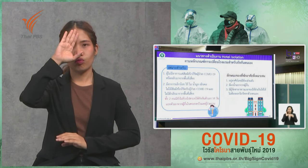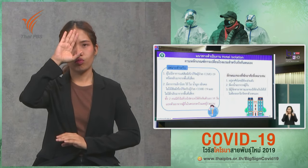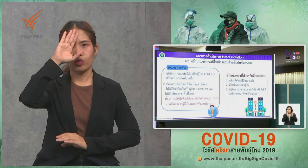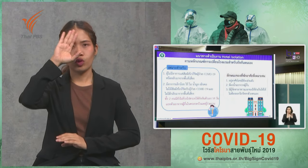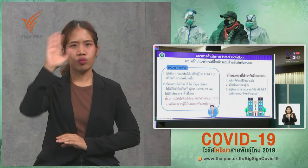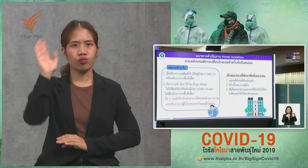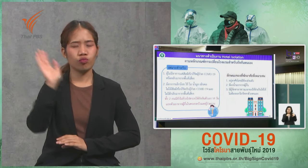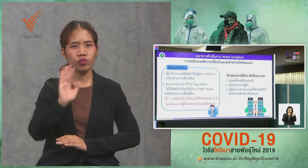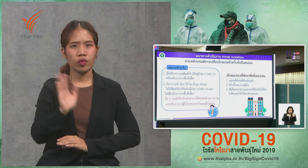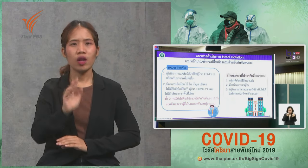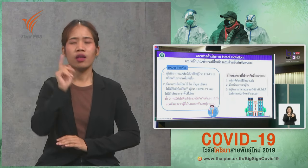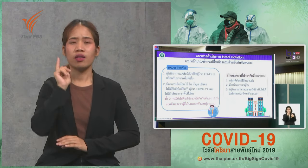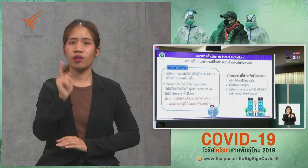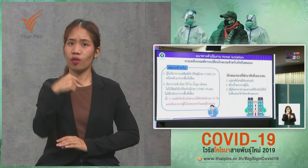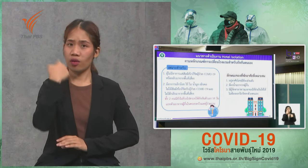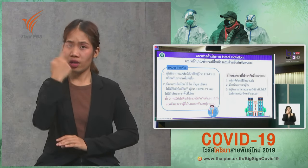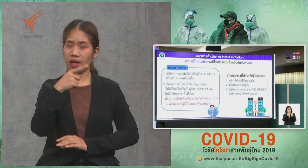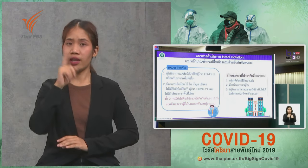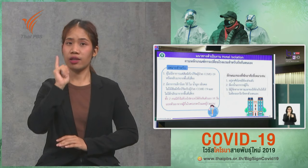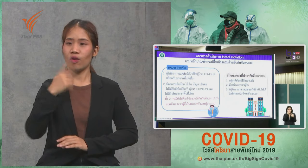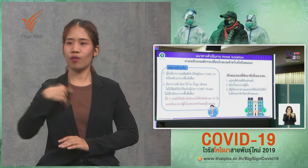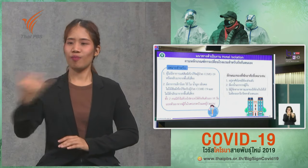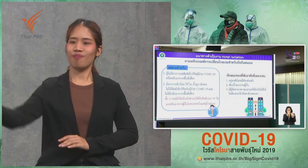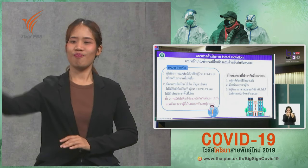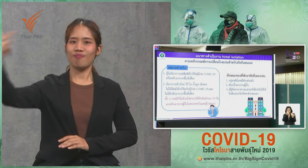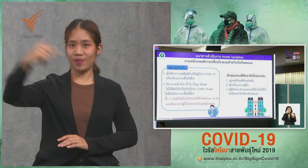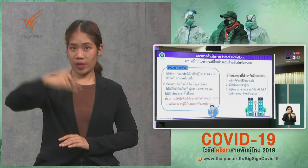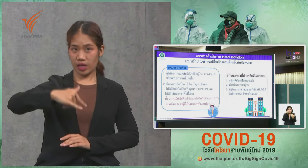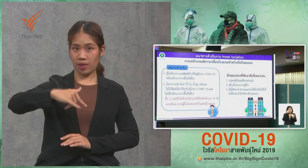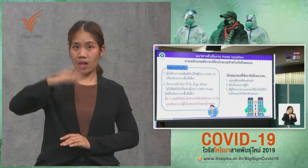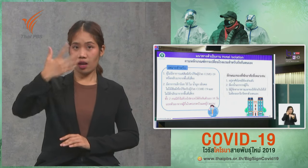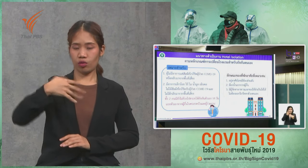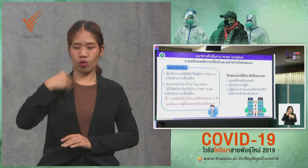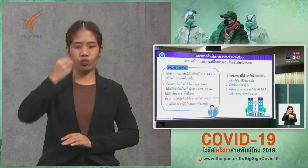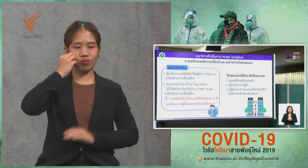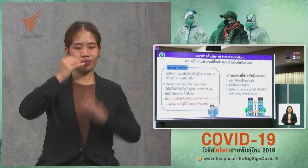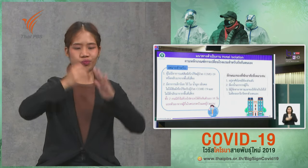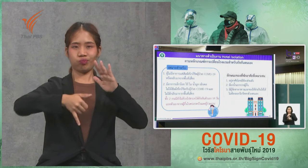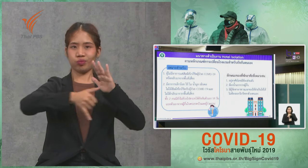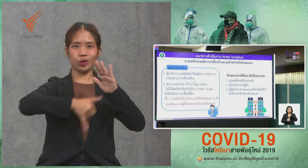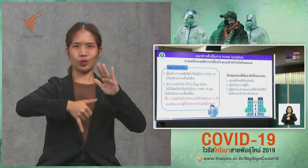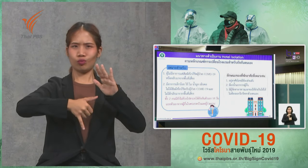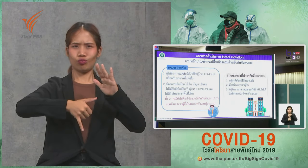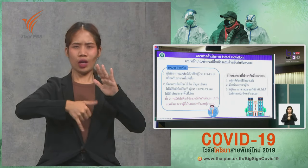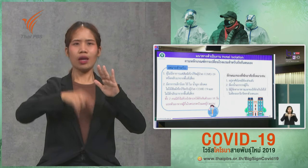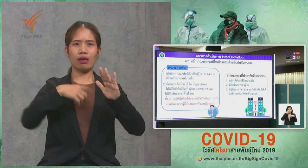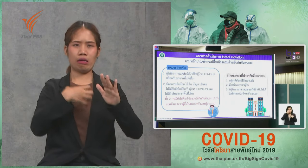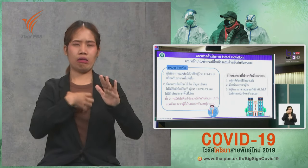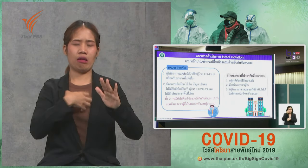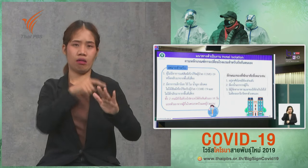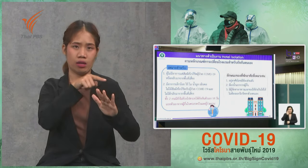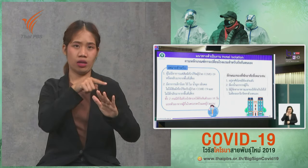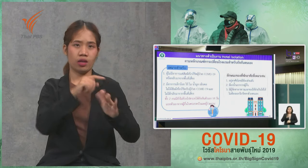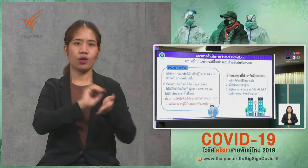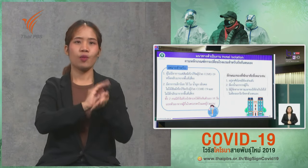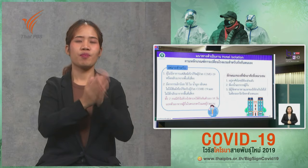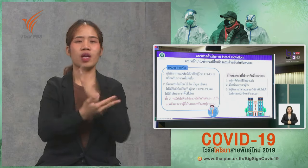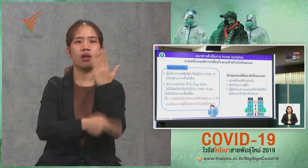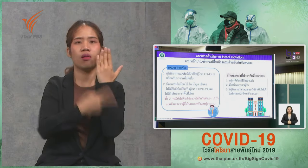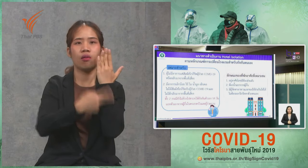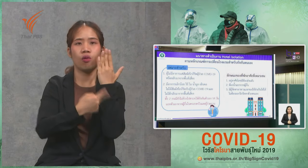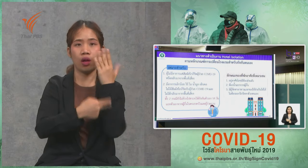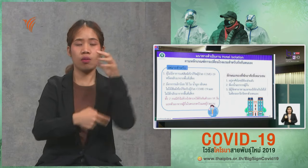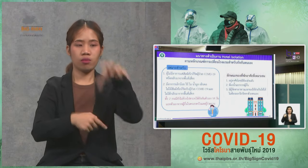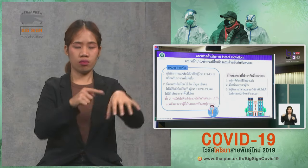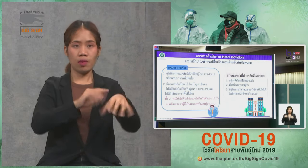จะต้องกักตัวนะครับ14วันหรือโฮมควอรันทีนต่างๆก็จะเปลี่ยนโรงแรมชุดหนึ่งเนี่ยเ